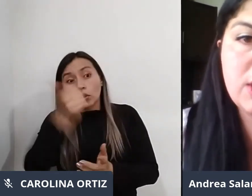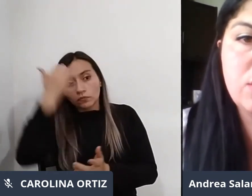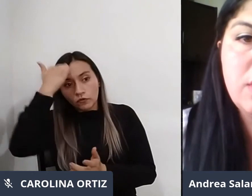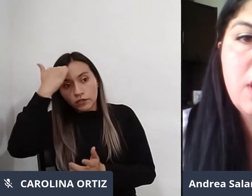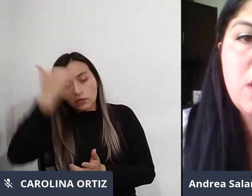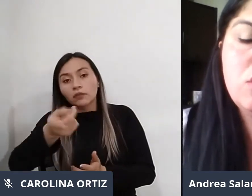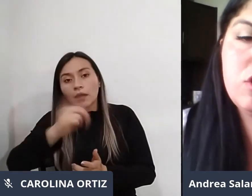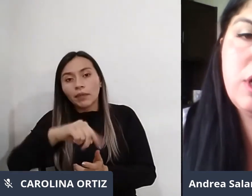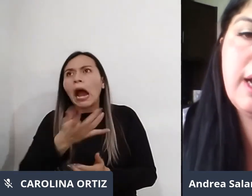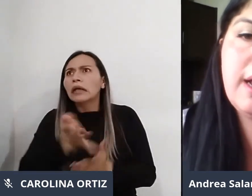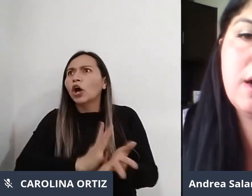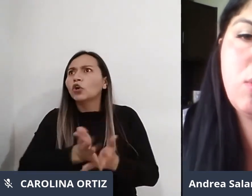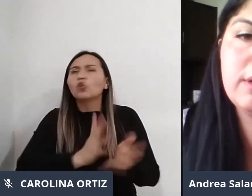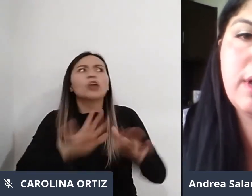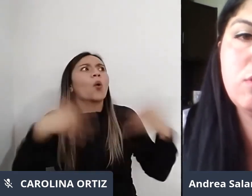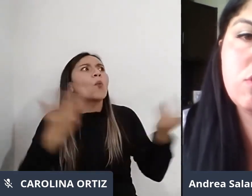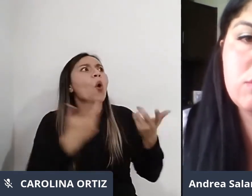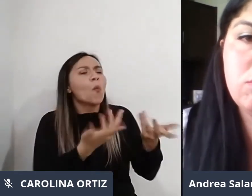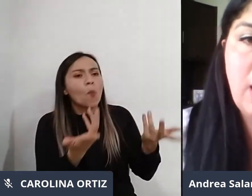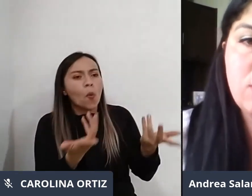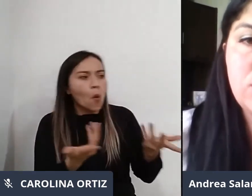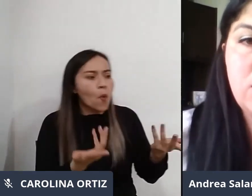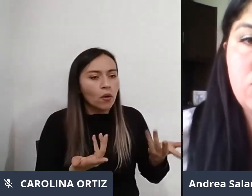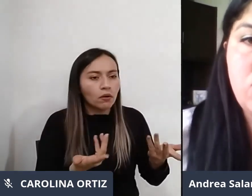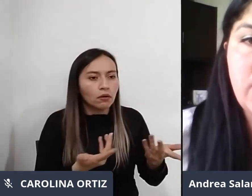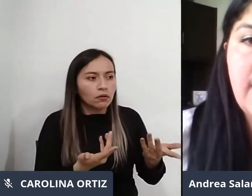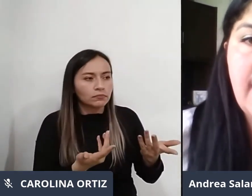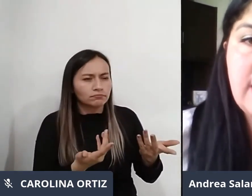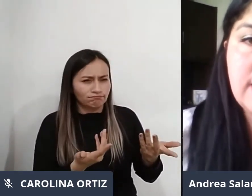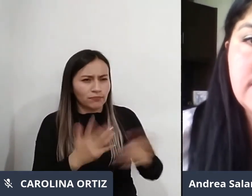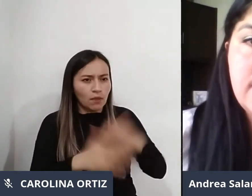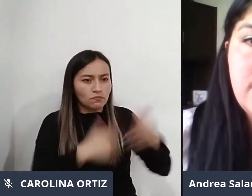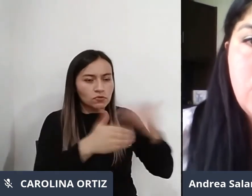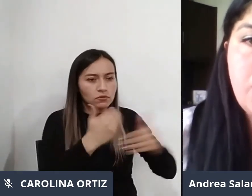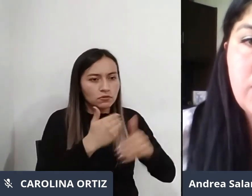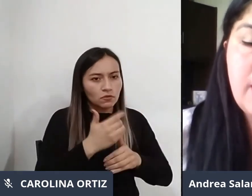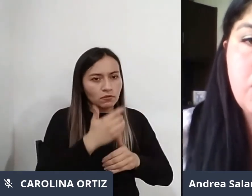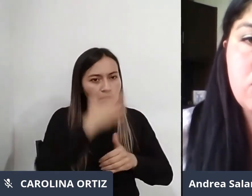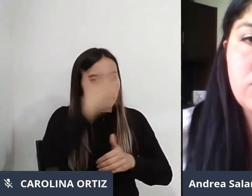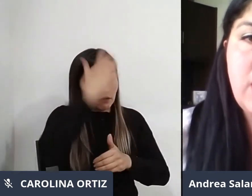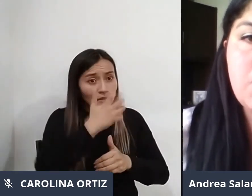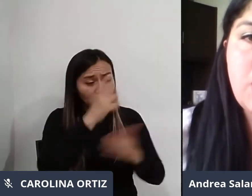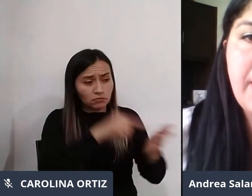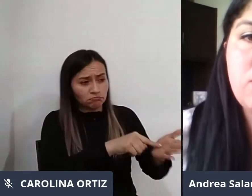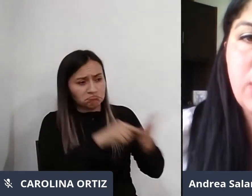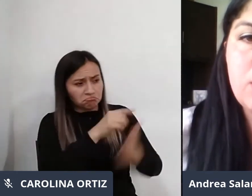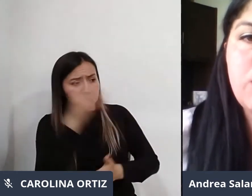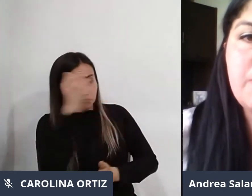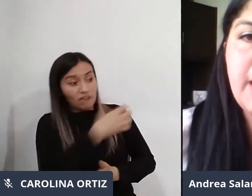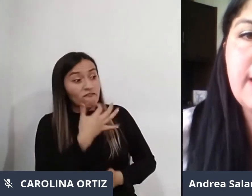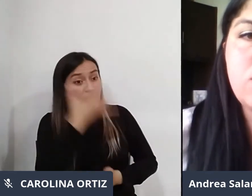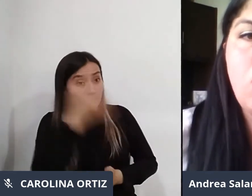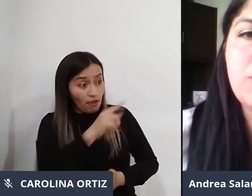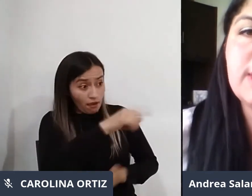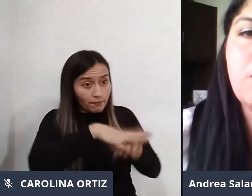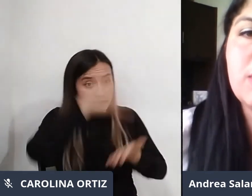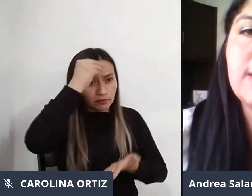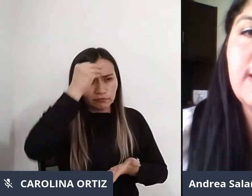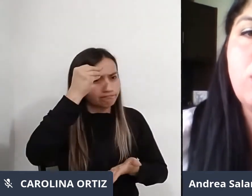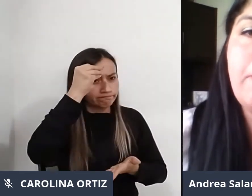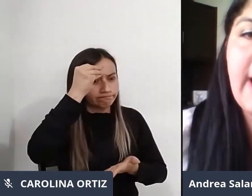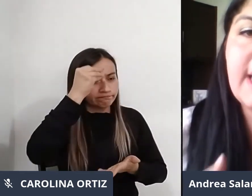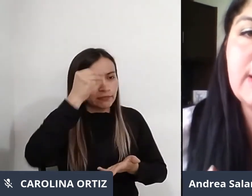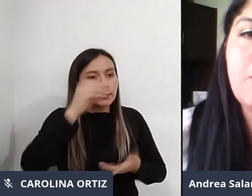proceso de evaluación nos diera cuenta de unos resultados que no son reales, porque de pronto tenemos que preguntarnos más bien es cómo